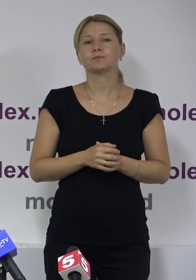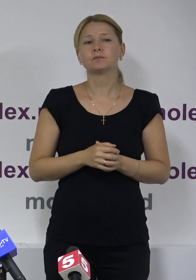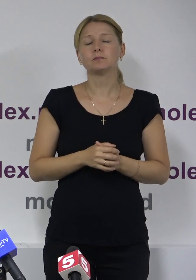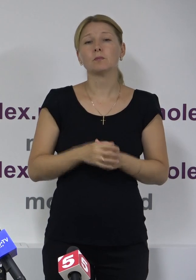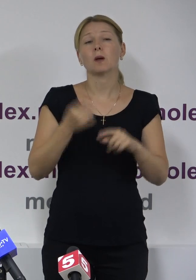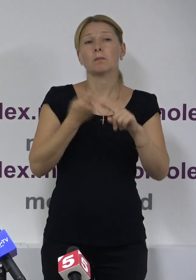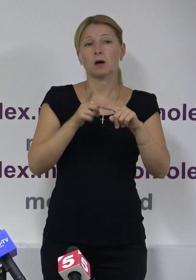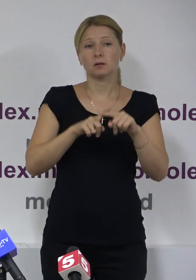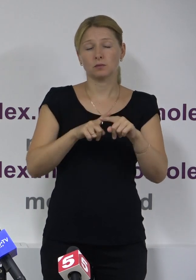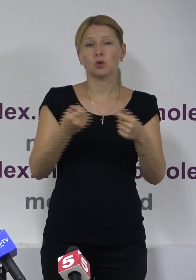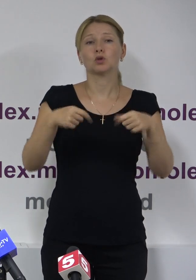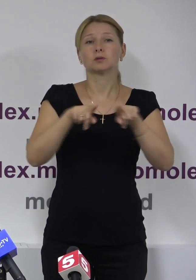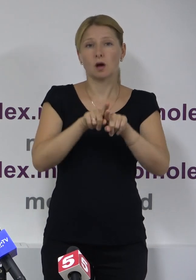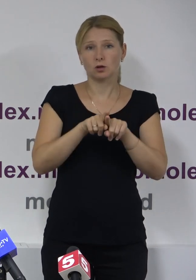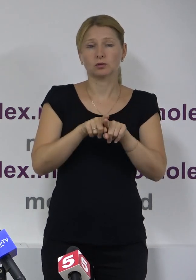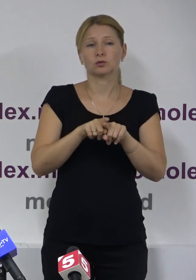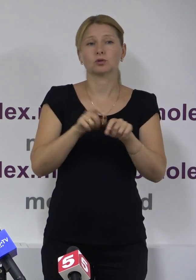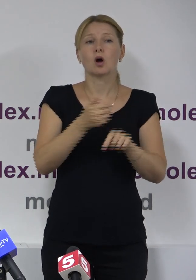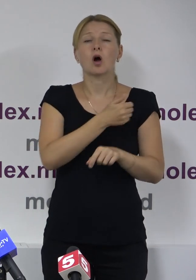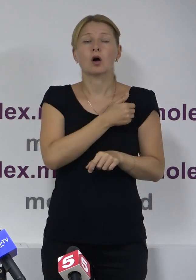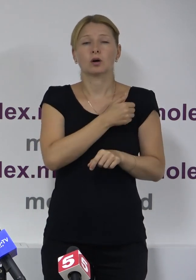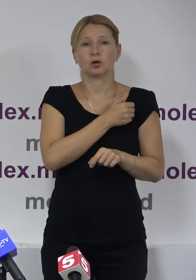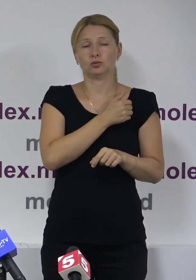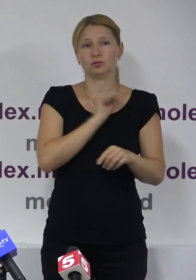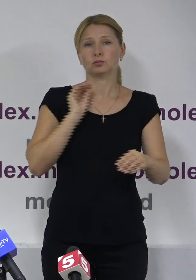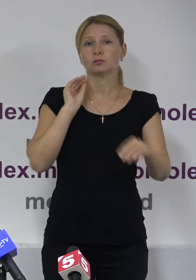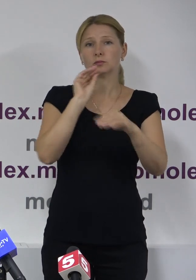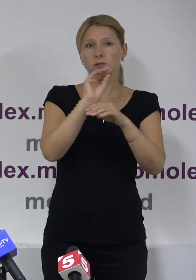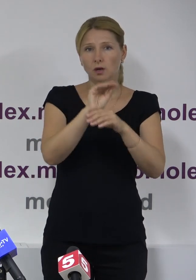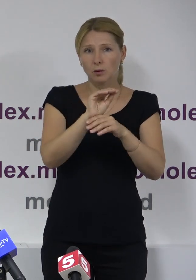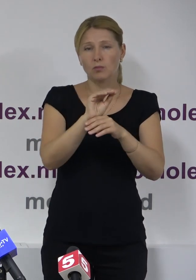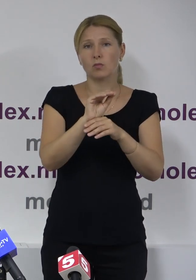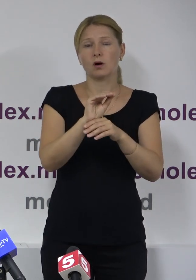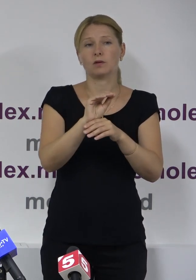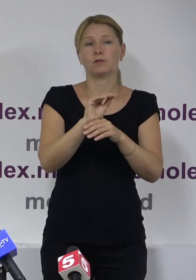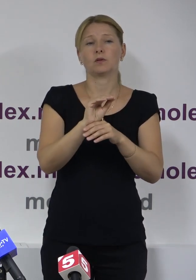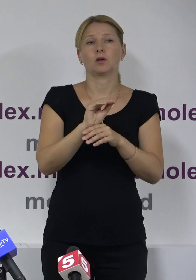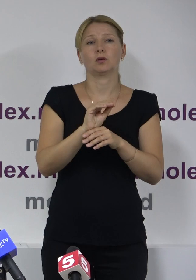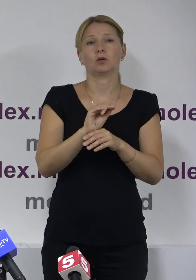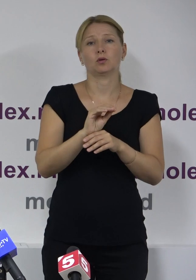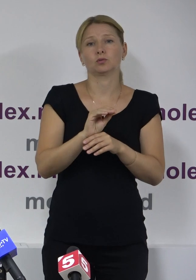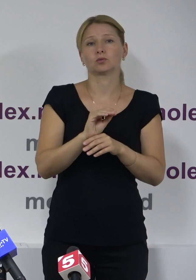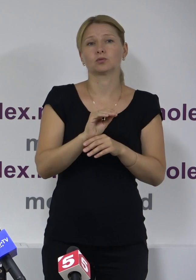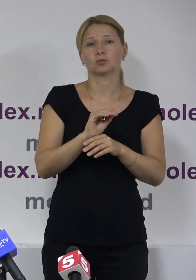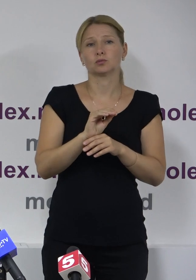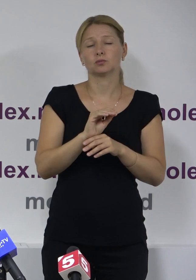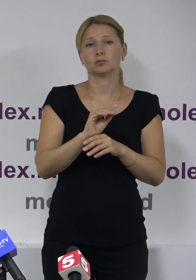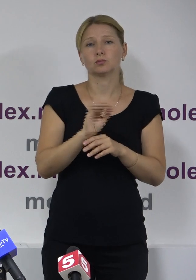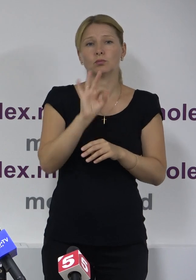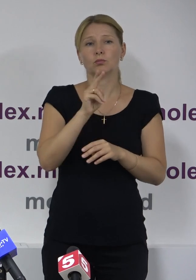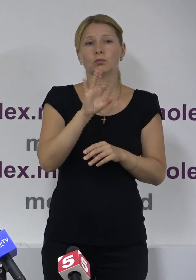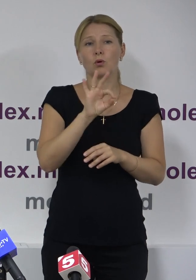De asemenea, țin să vin în încheierea acestei prezentări a misiunii de observare și